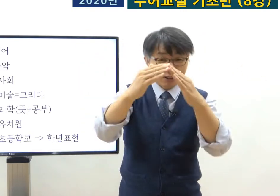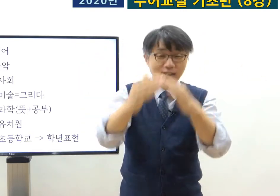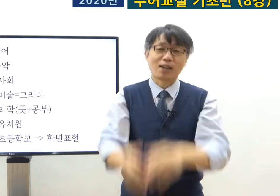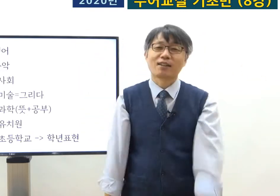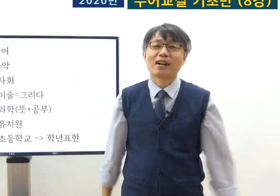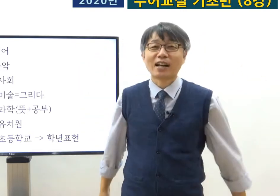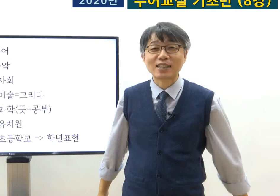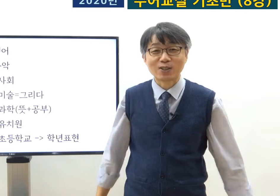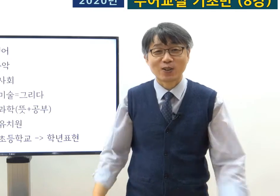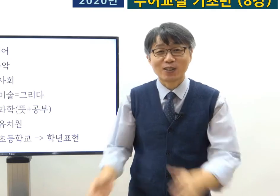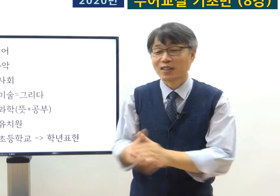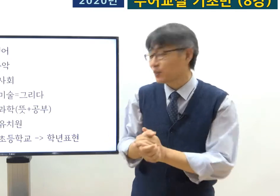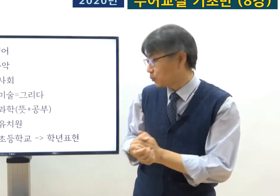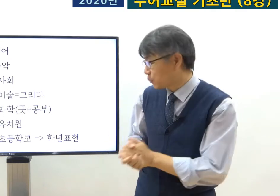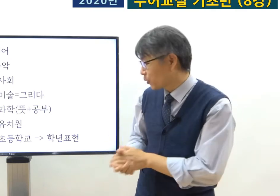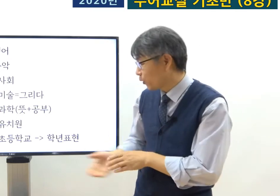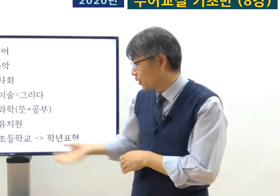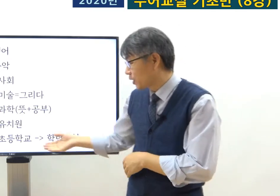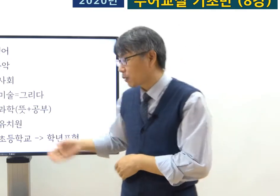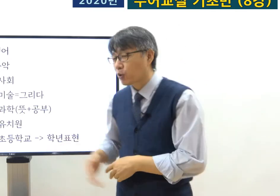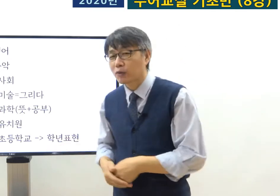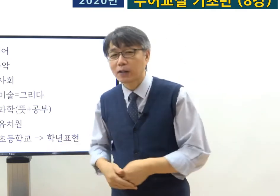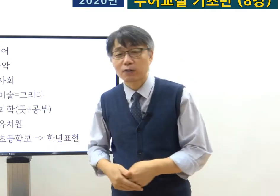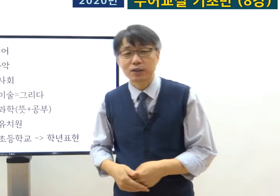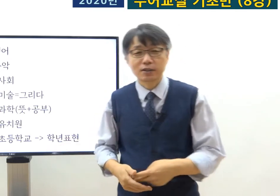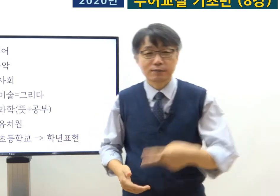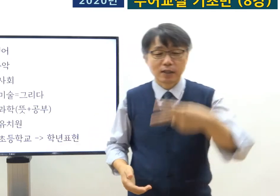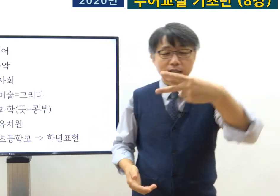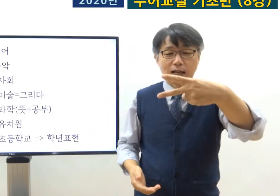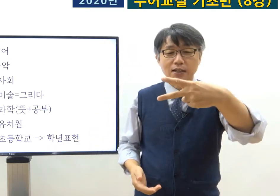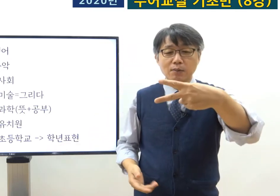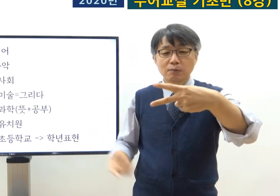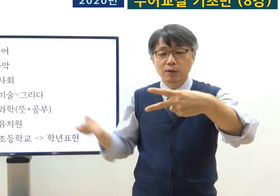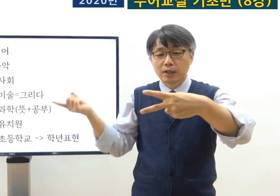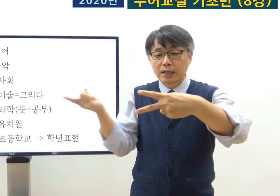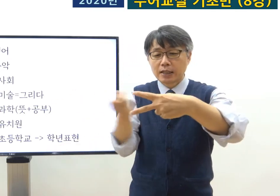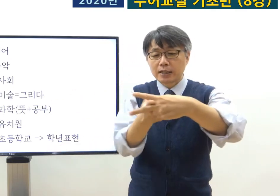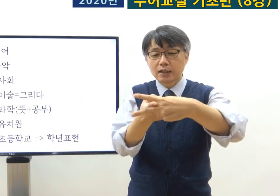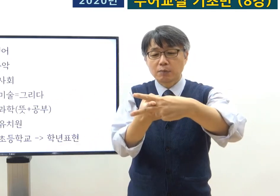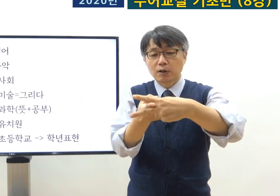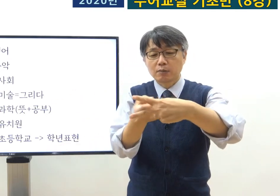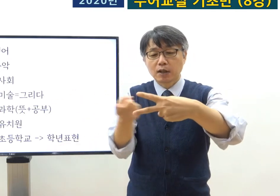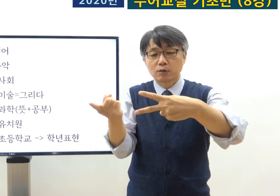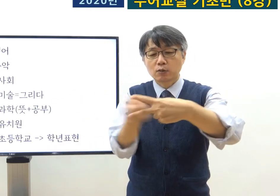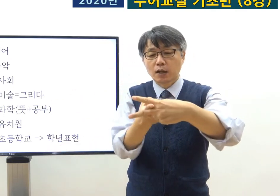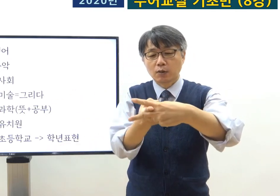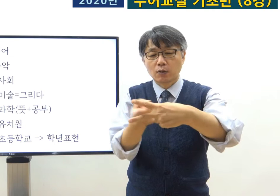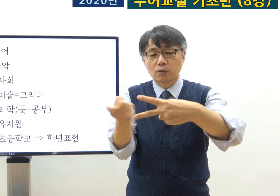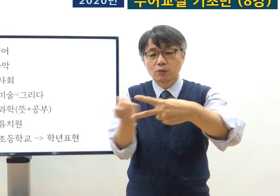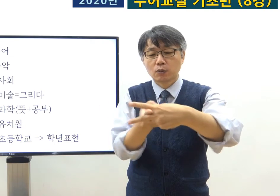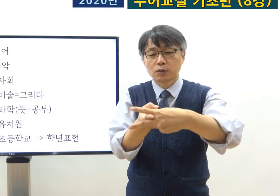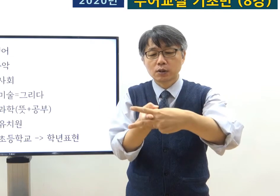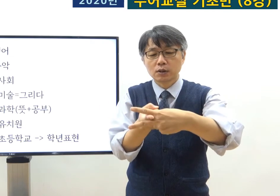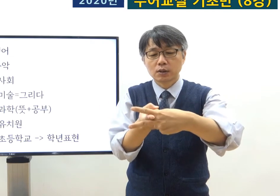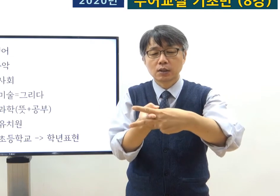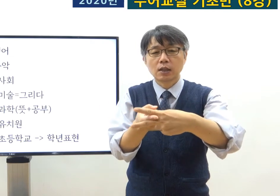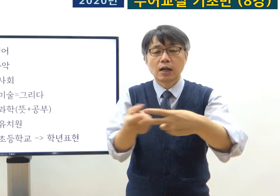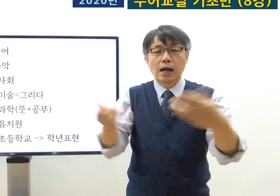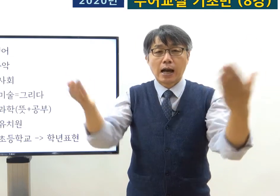이렇게 아시겠죠? 이거는 좀 쉽죠? 그럼 초등학교는 자 이렇게 표현합니다. 초등학교,